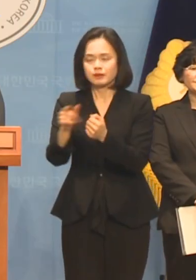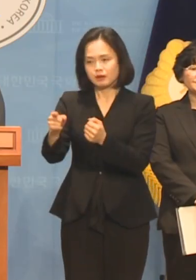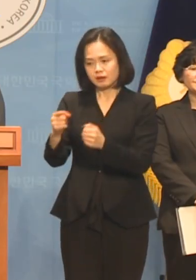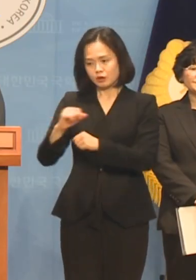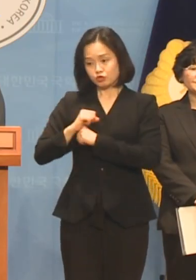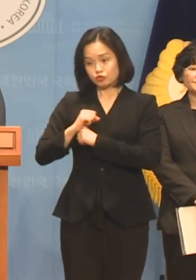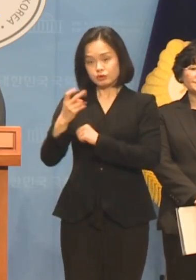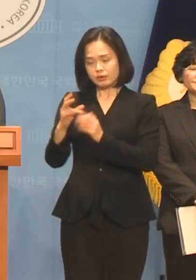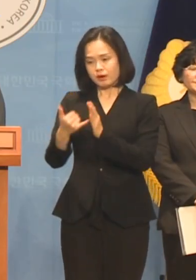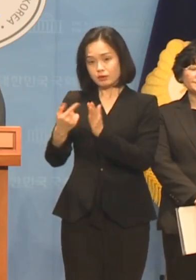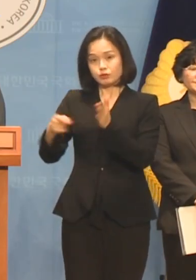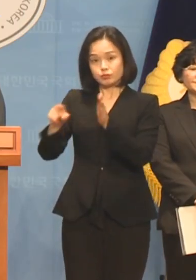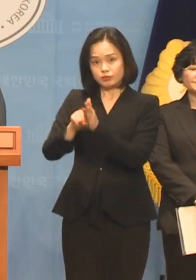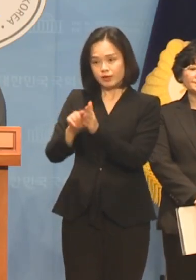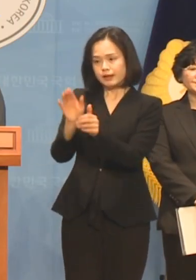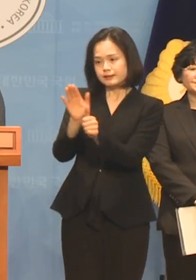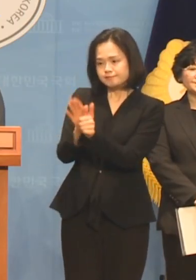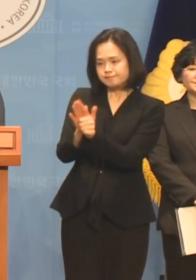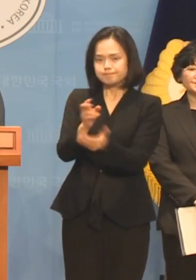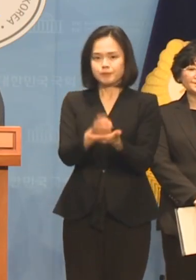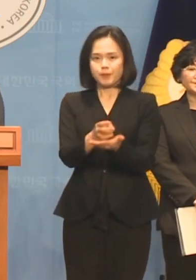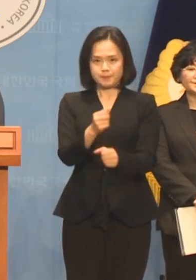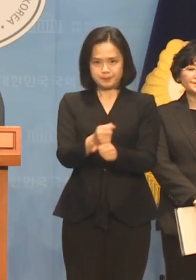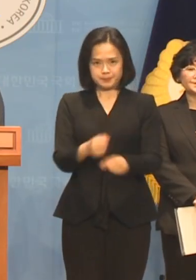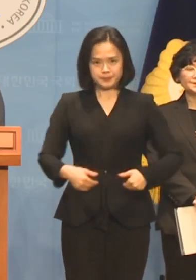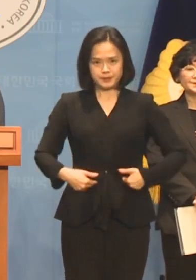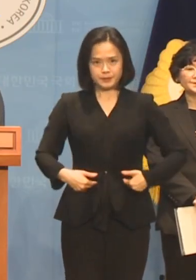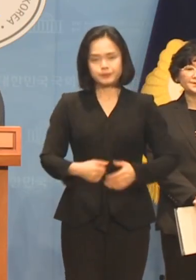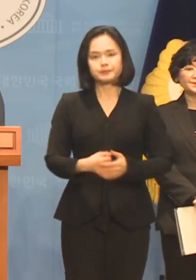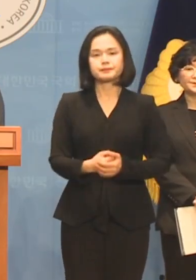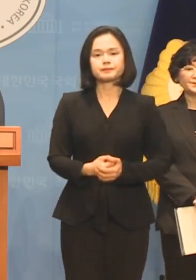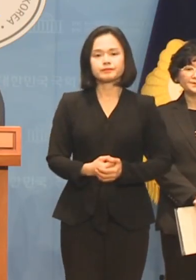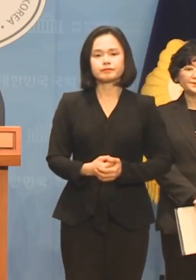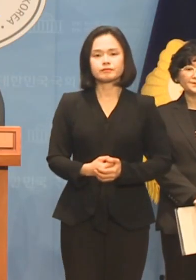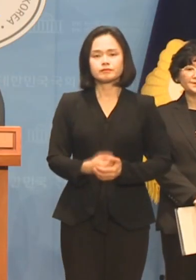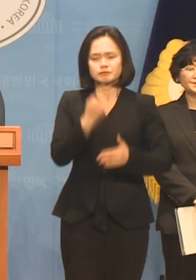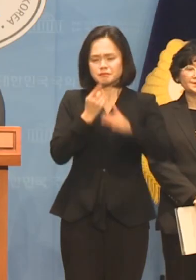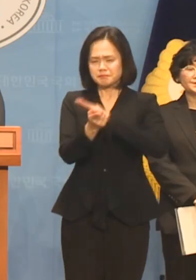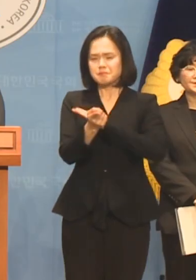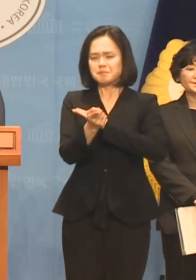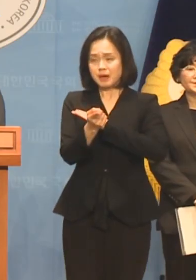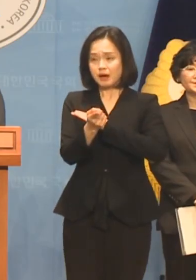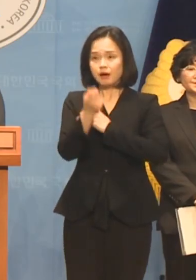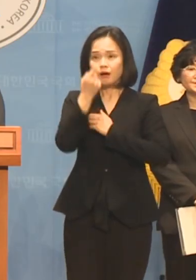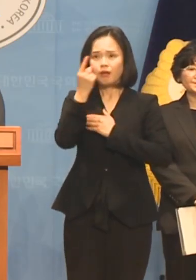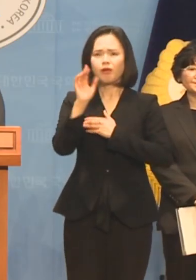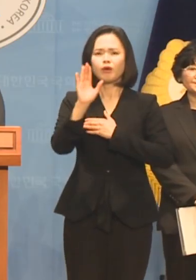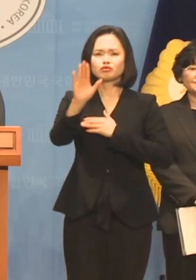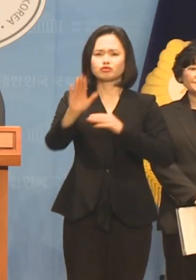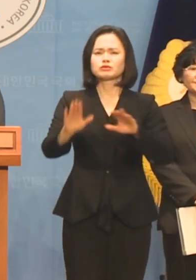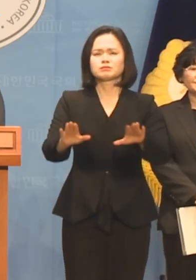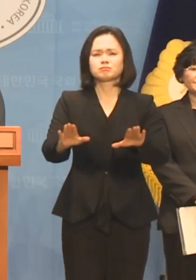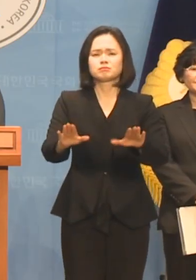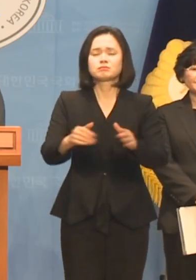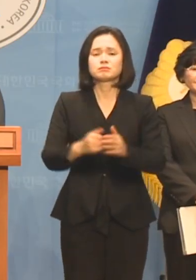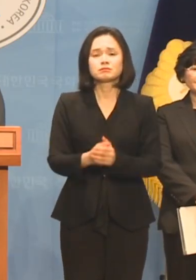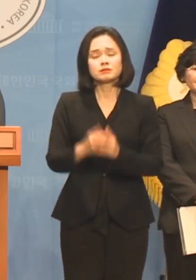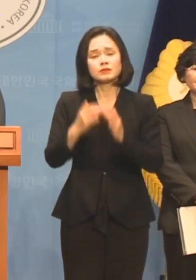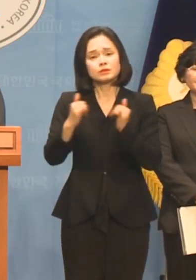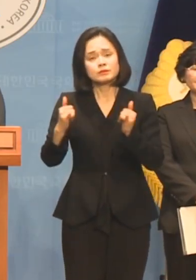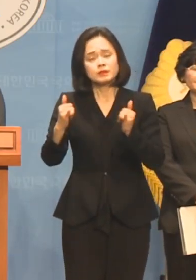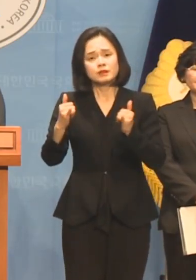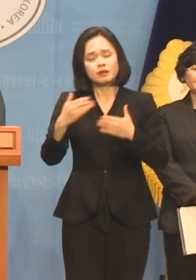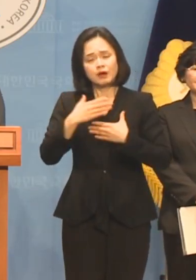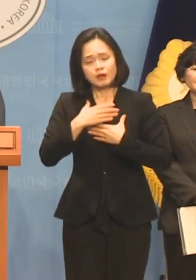제도를 마련해야 합니다. 계엄 사태 발생 한 달이 가까워집니다. 국민들의 안전과